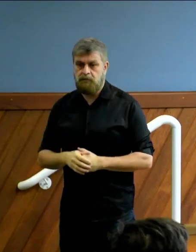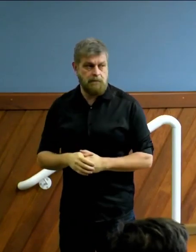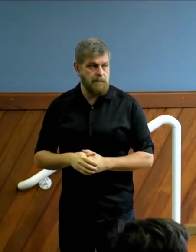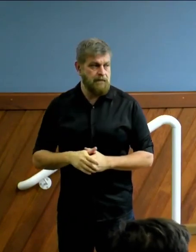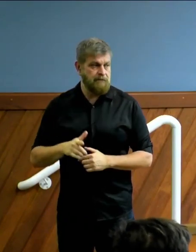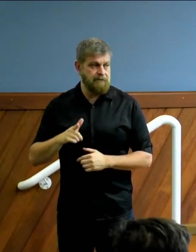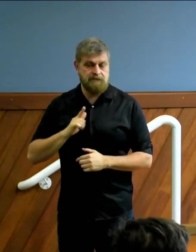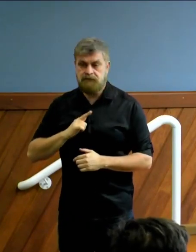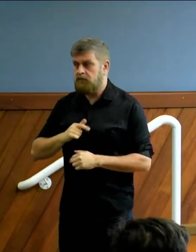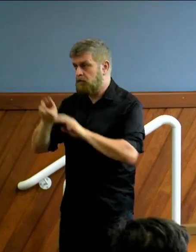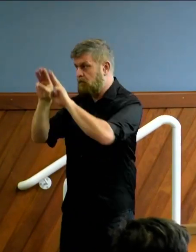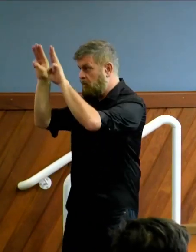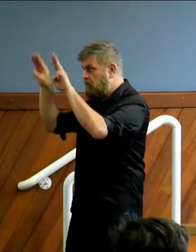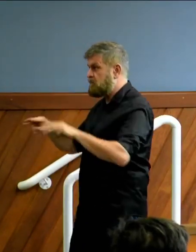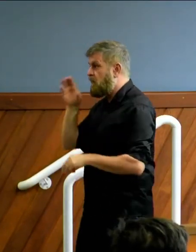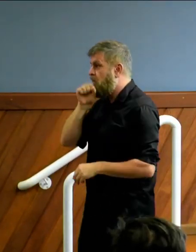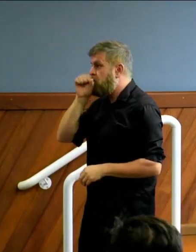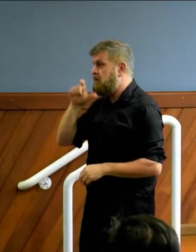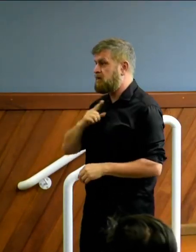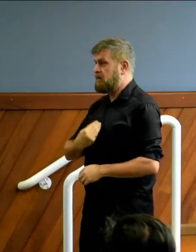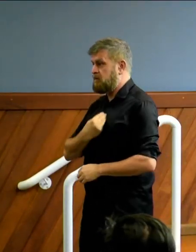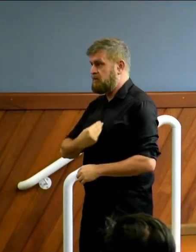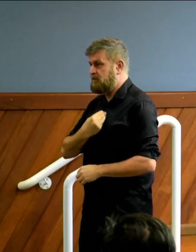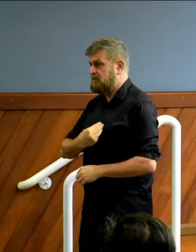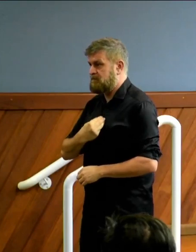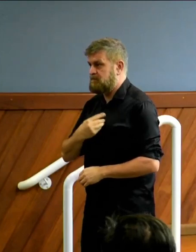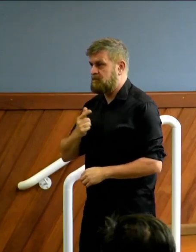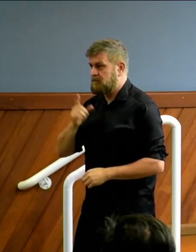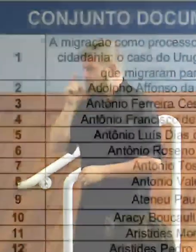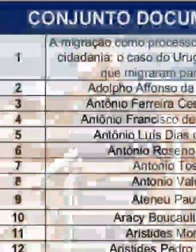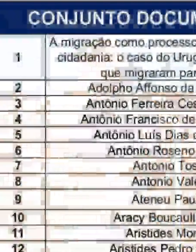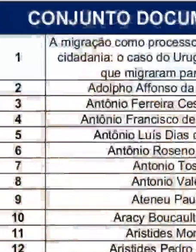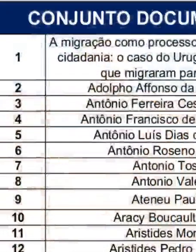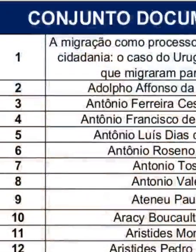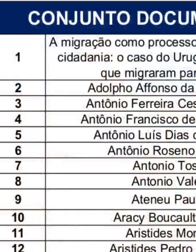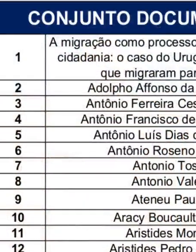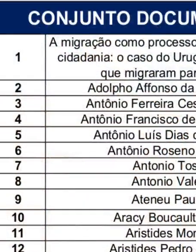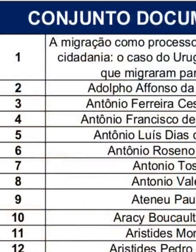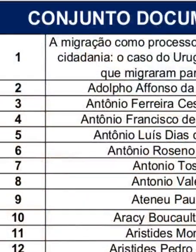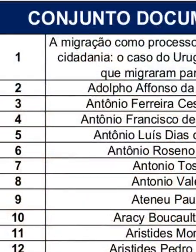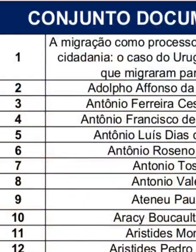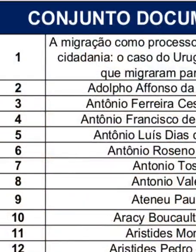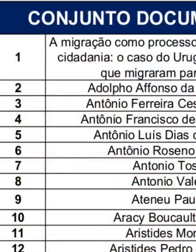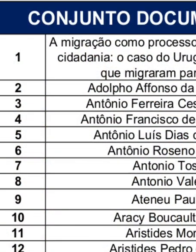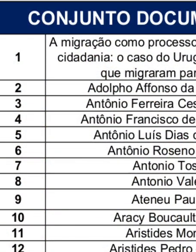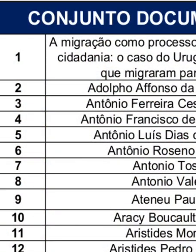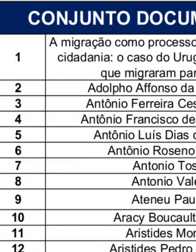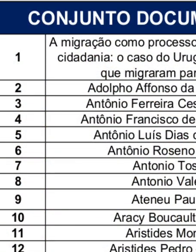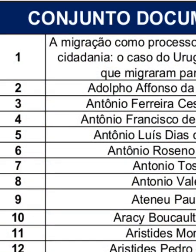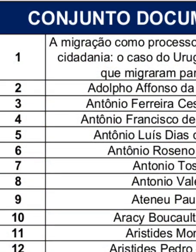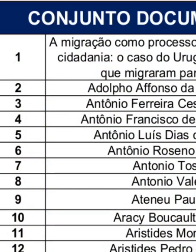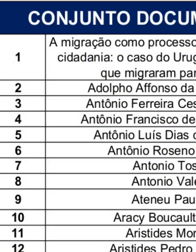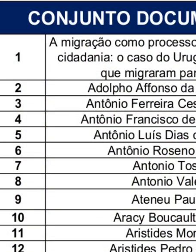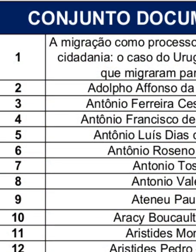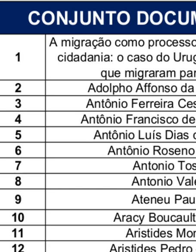Aí, o pessoal do Museu de Limeira tá aqui, né? É, e não vai deixar mentir. Eu trouxe o caso deles, né? Já sabia que eles vinham, né? Aí, veja